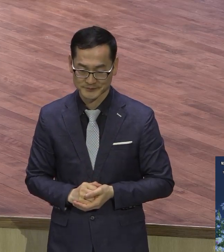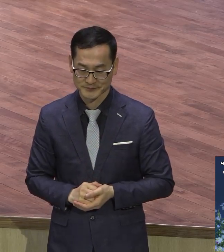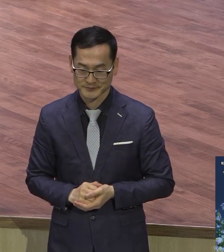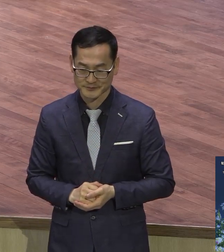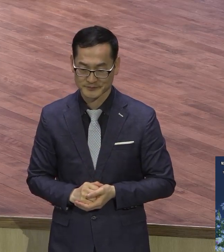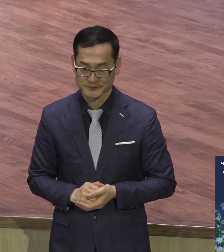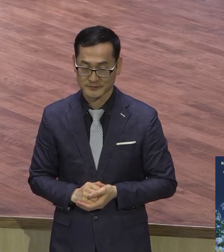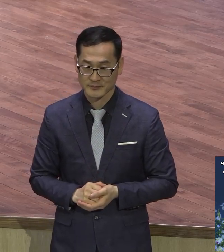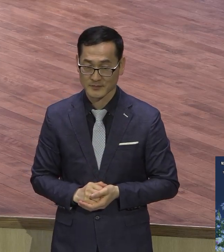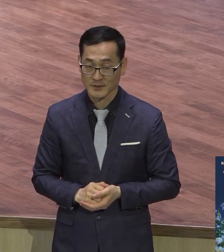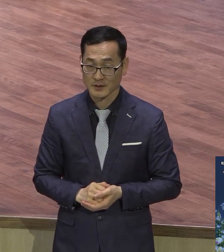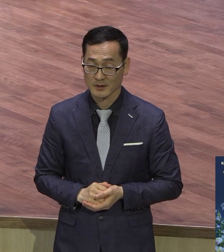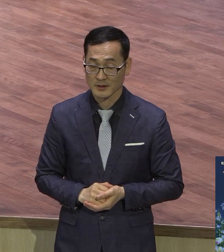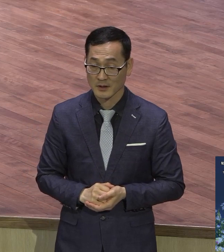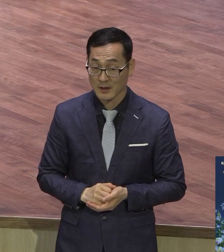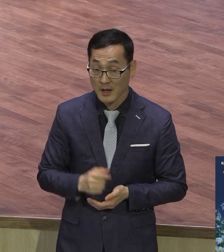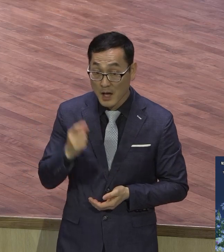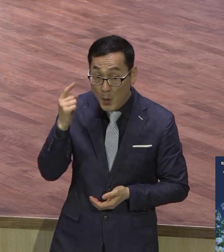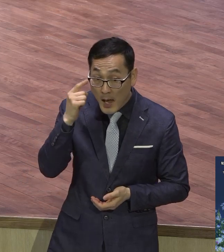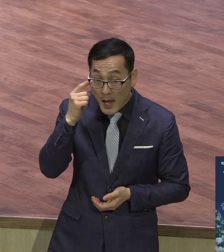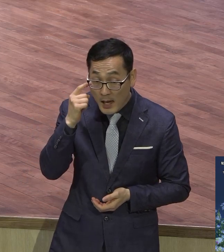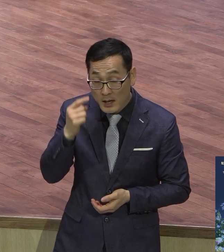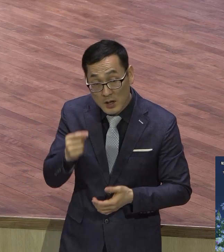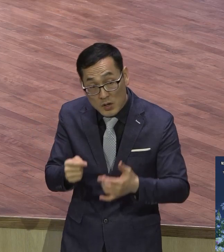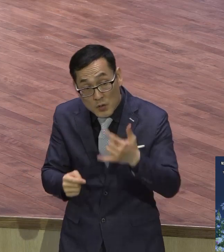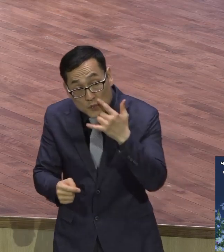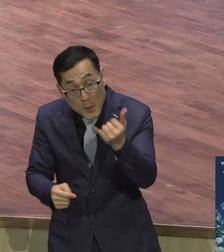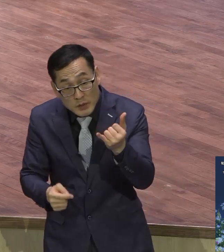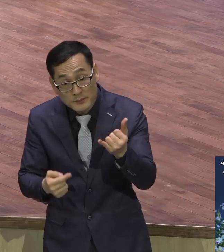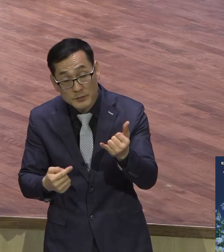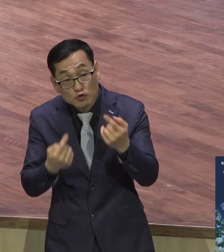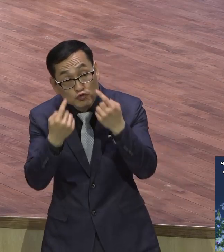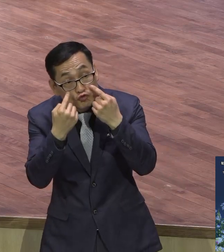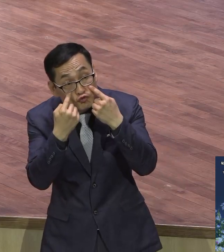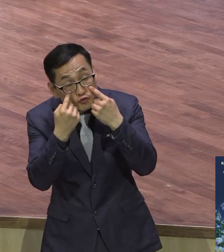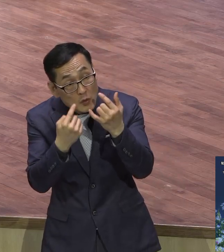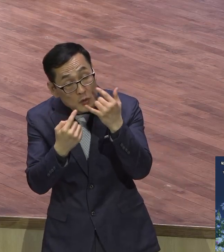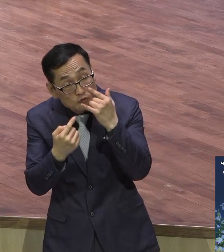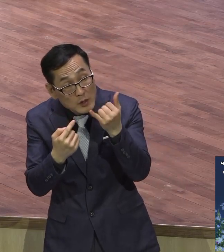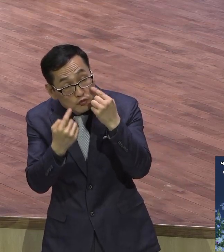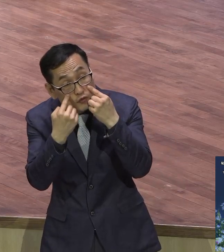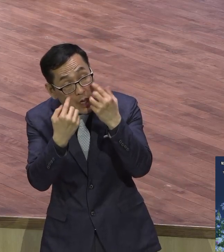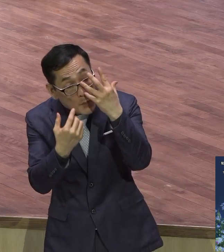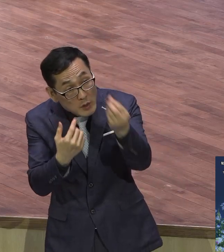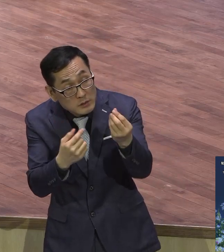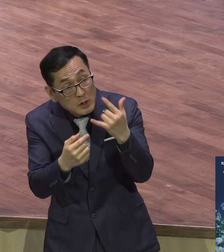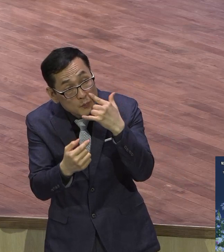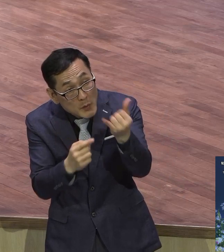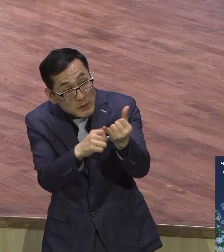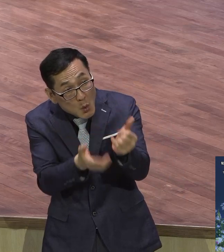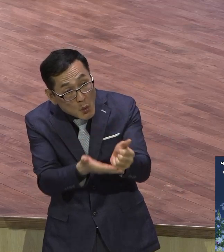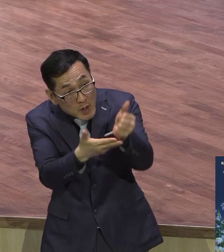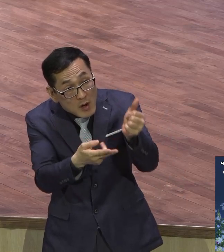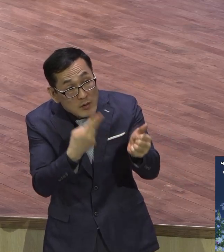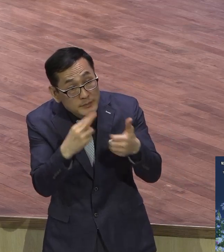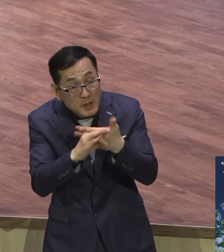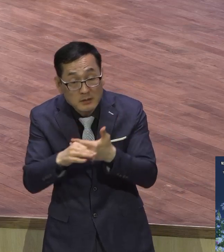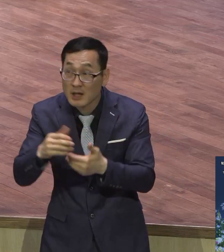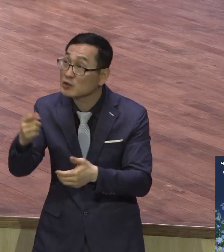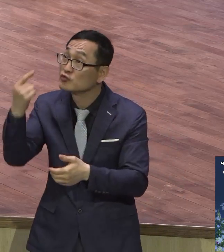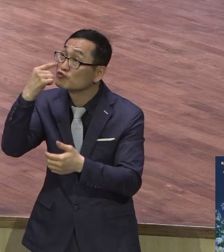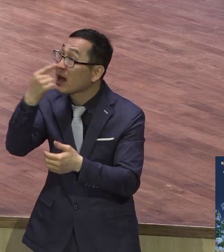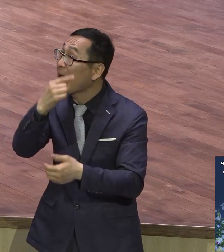있느냐? 눈에 보이는 부모를 공경하지 않는 사람이 눈에 보이지 않는 어떻게 하나님